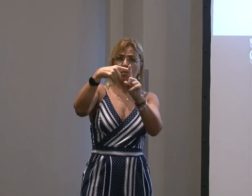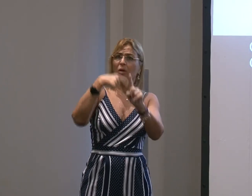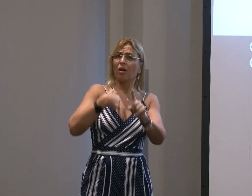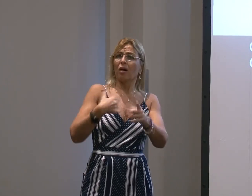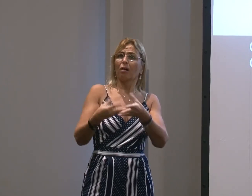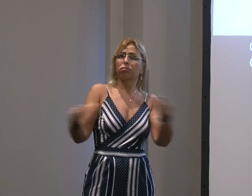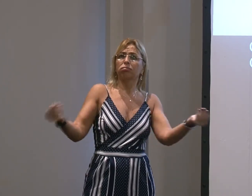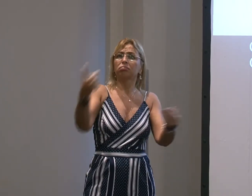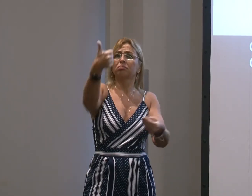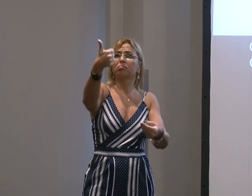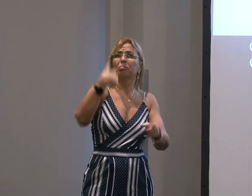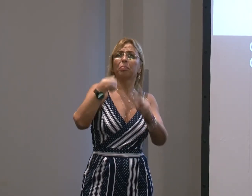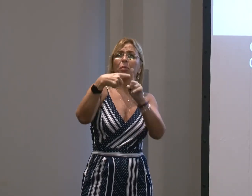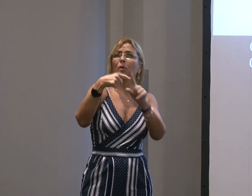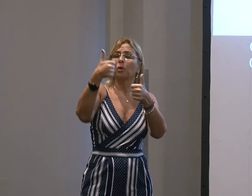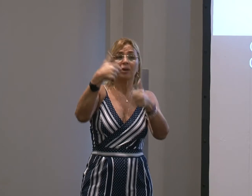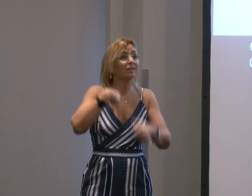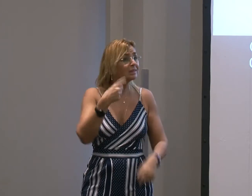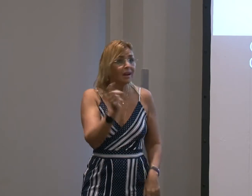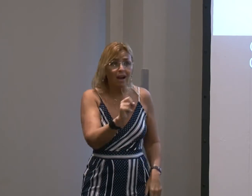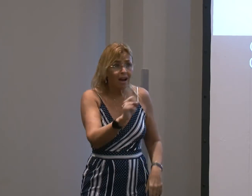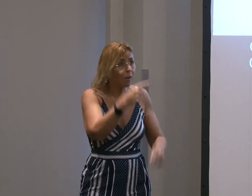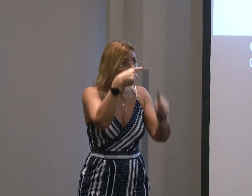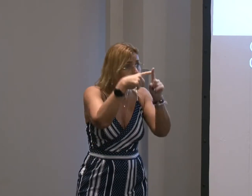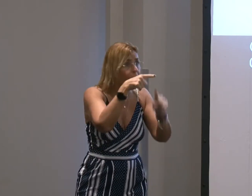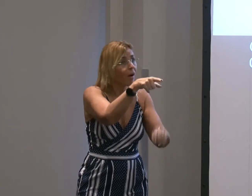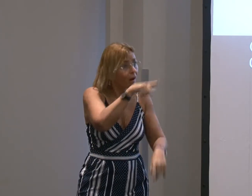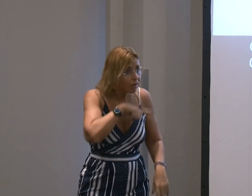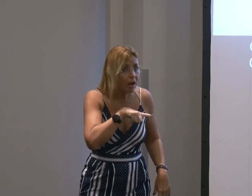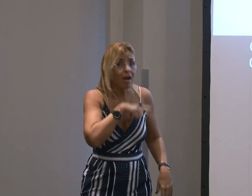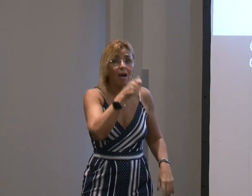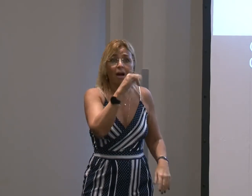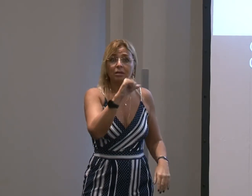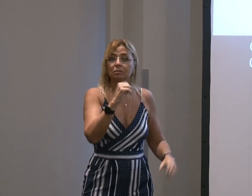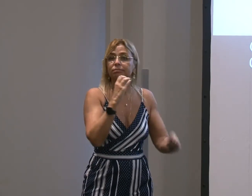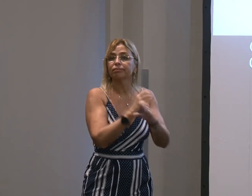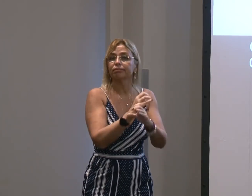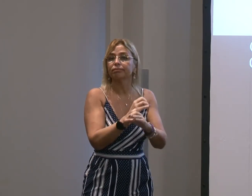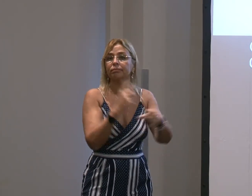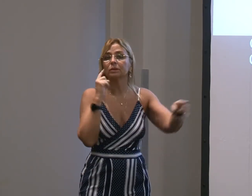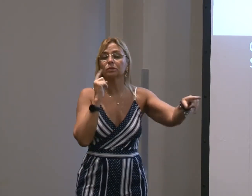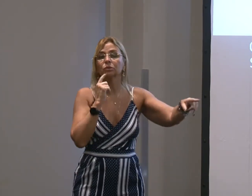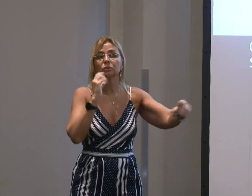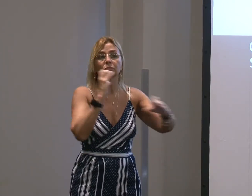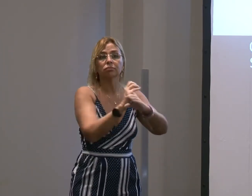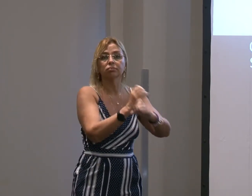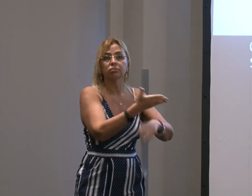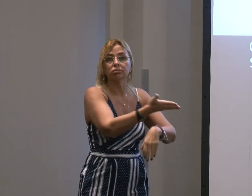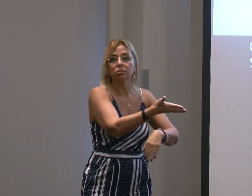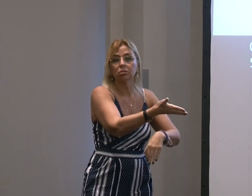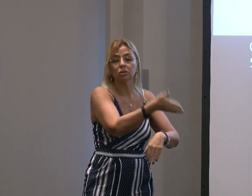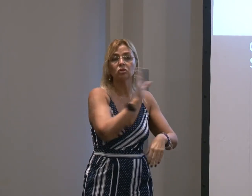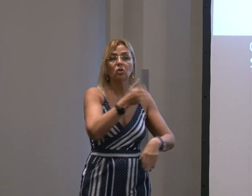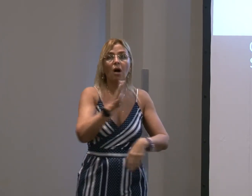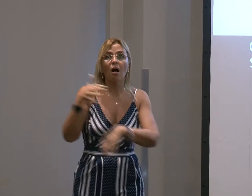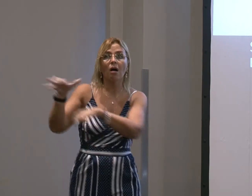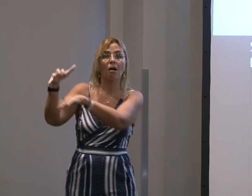que era HIV positivo, e aí ele falou assim, eu sou positivo, então tá tudo bem. Ele falou, não, você tem HIV. Não, mas o exame está dizendo que eu